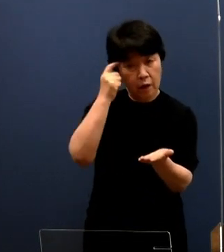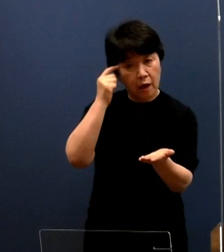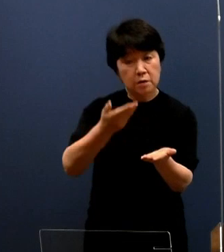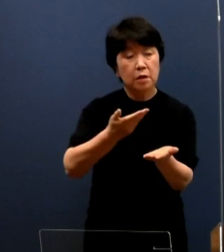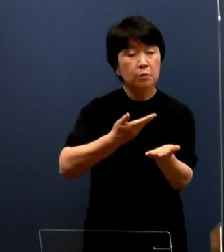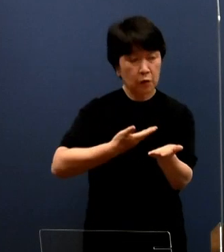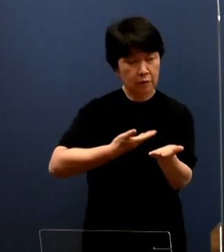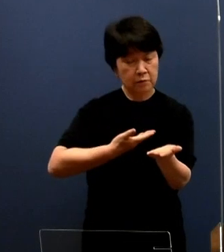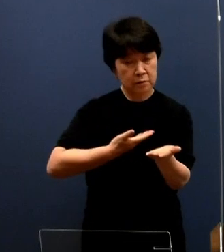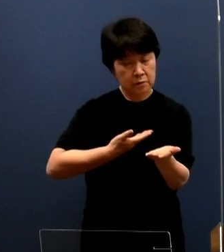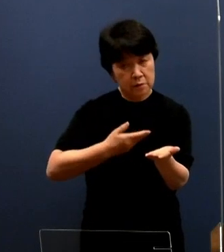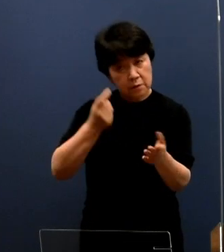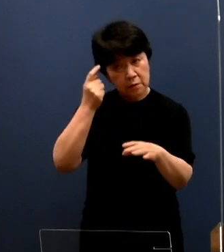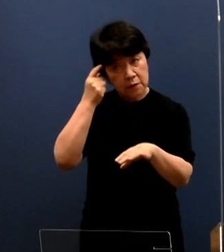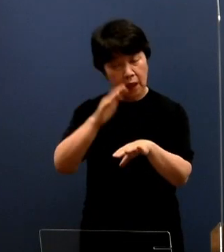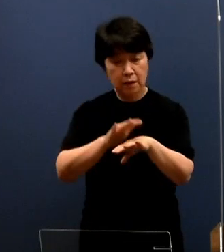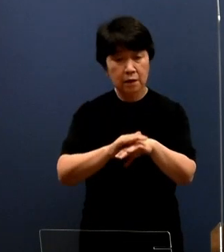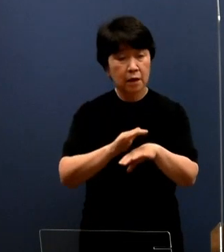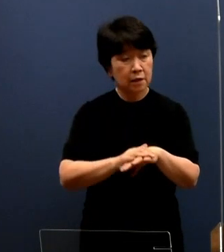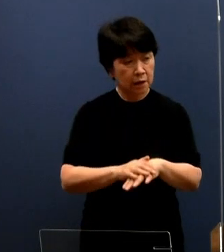という考え方です。